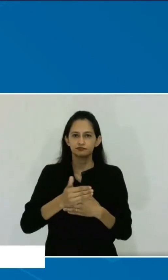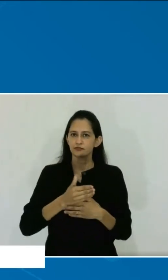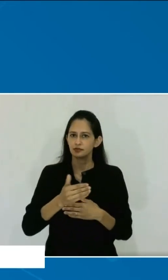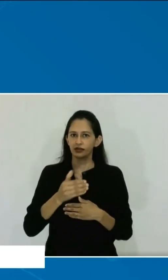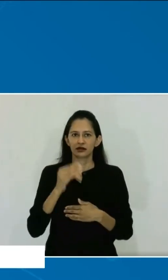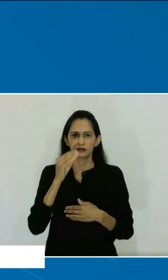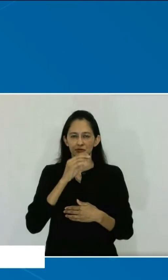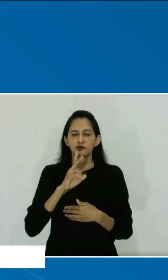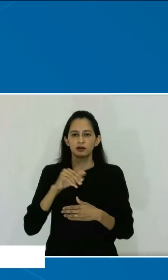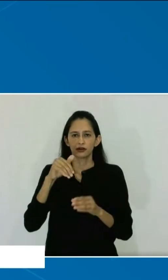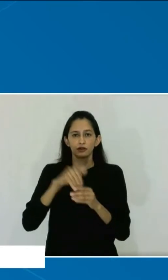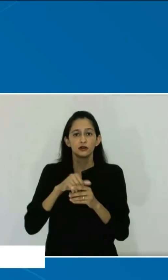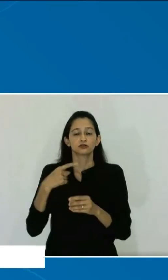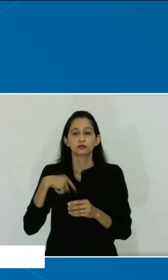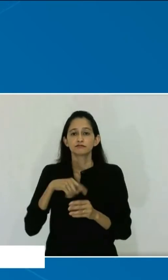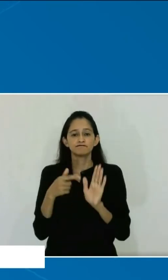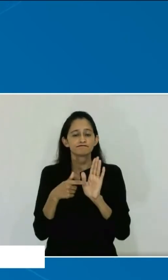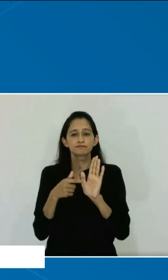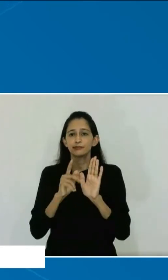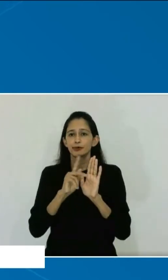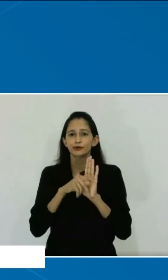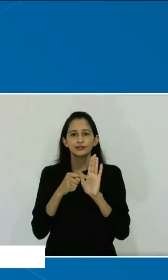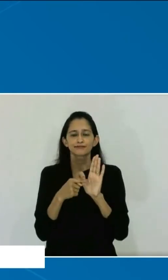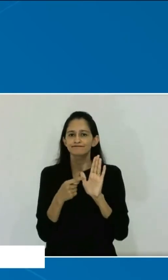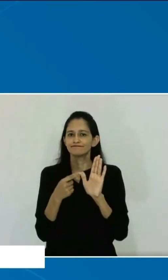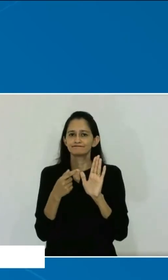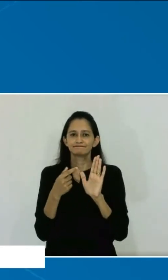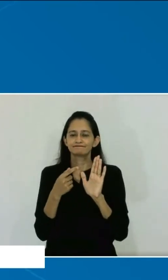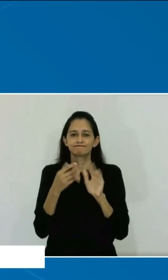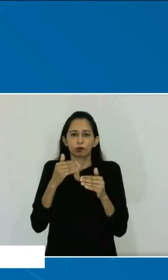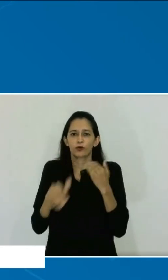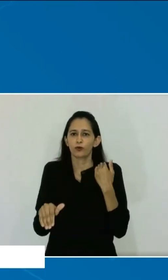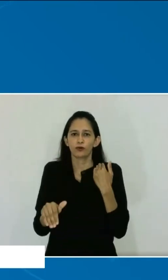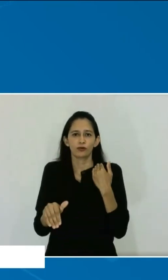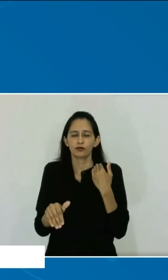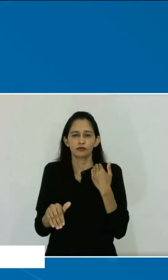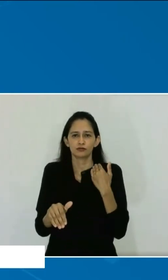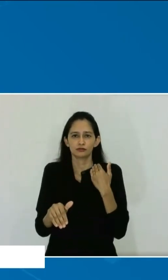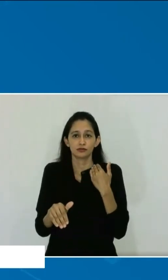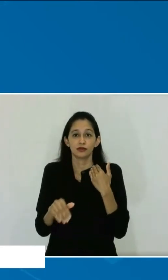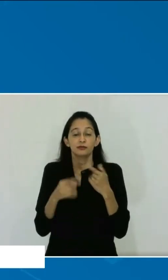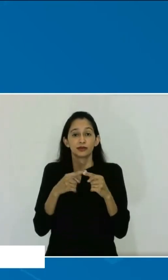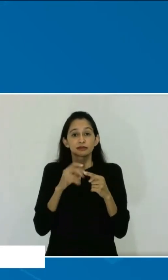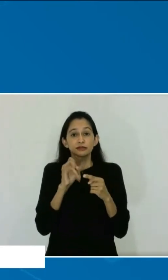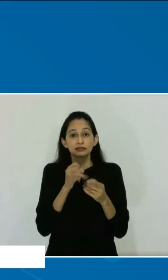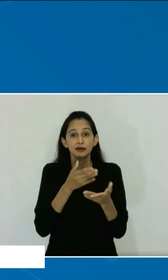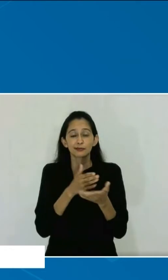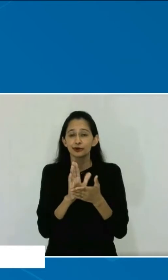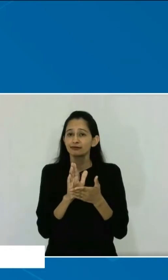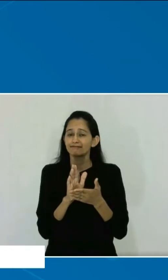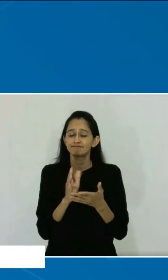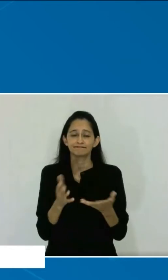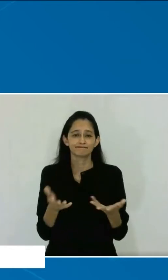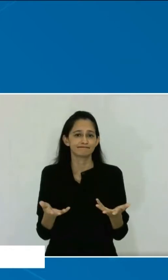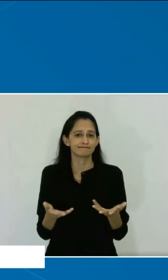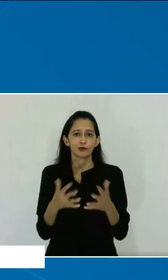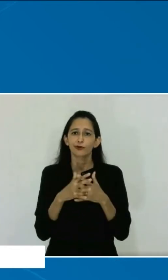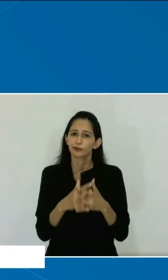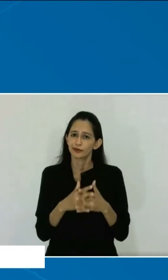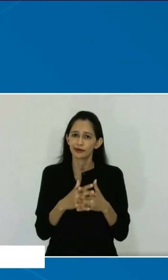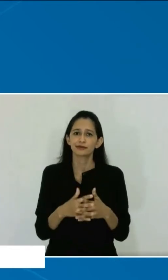nós consigamos reverter essa situação dramática que, para dizer pouco,